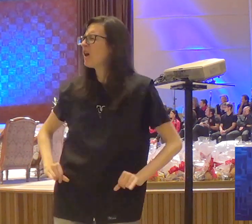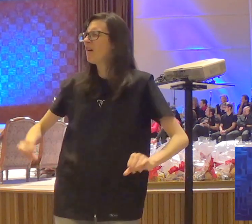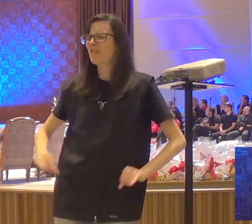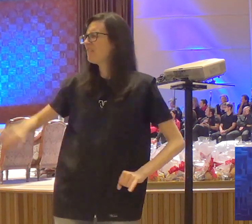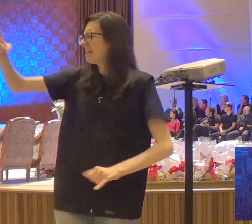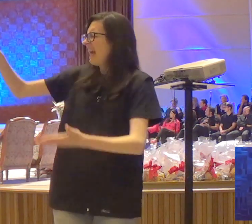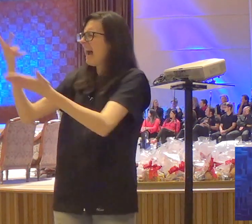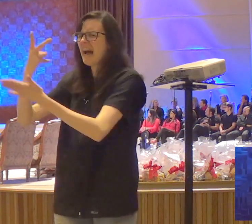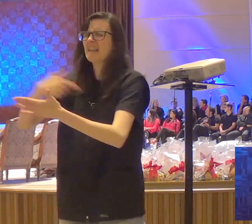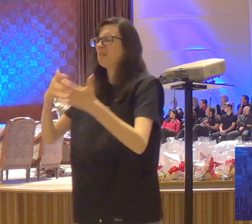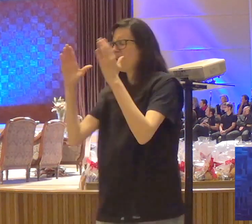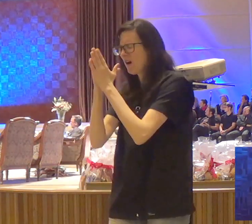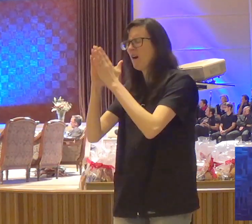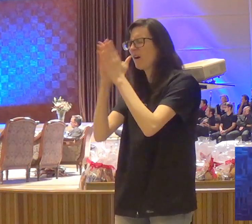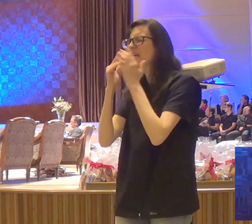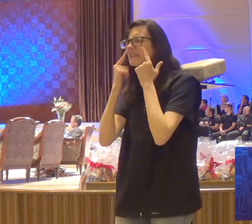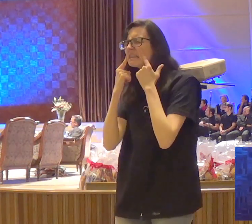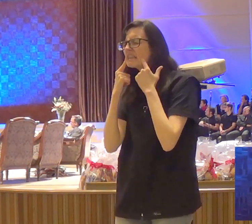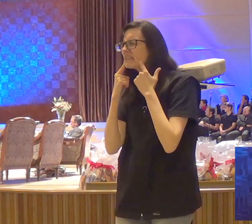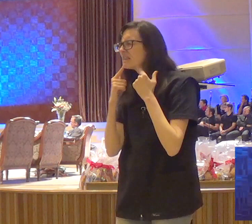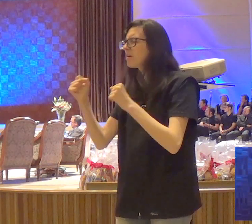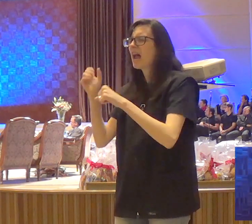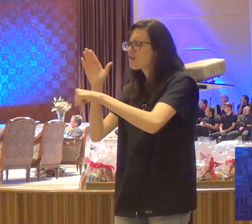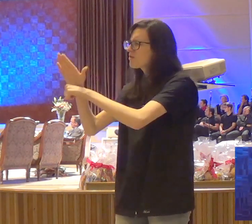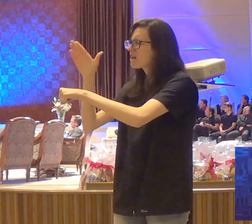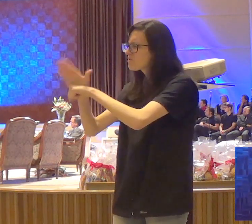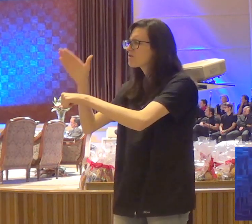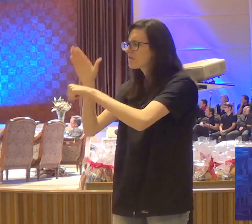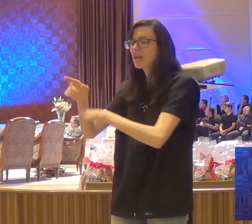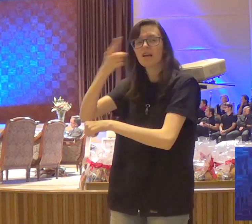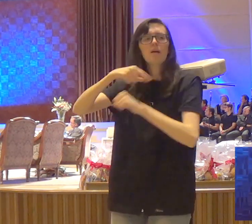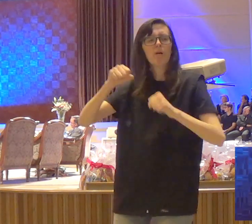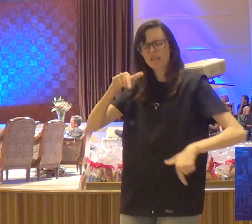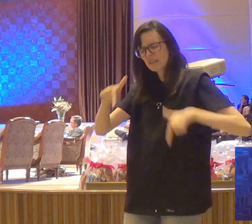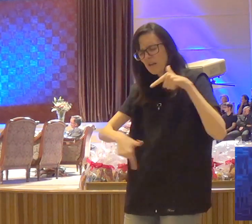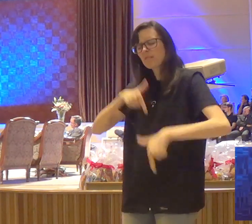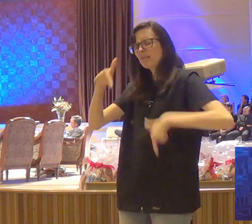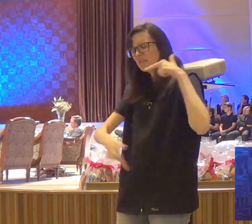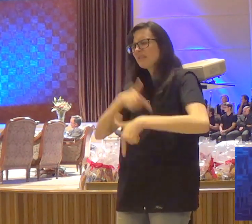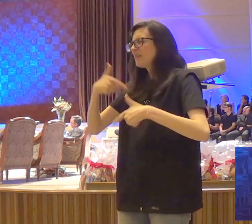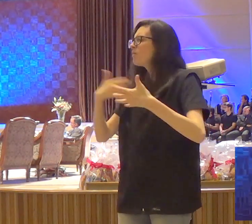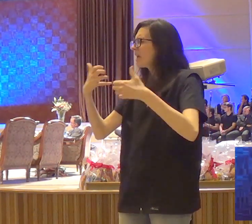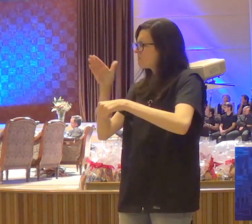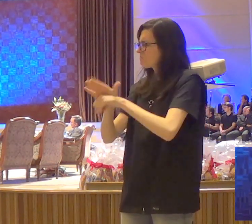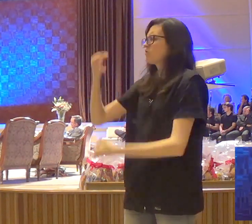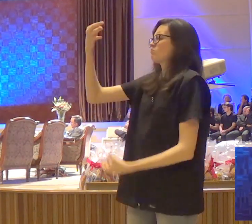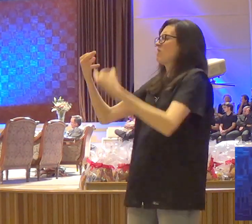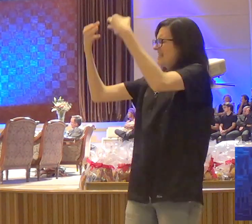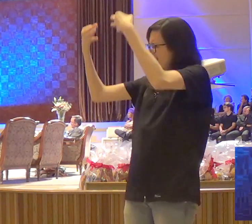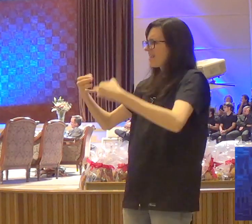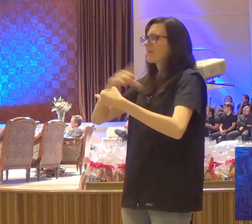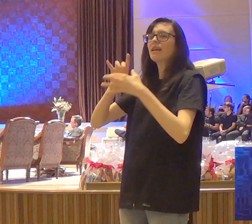a injustiça, opressão e exploração das pessoas, de modo que você possa trabalhar incansavelmente pela justiça,